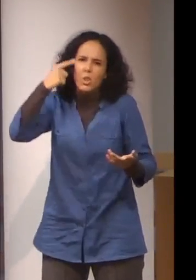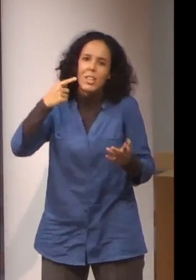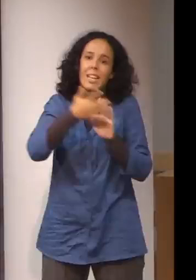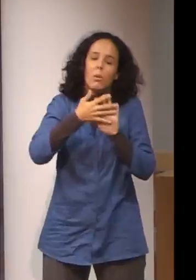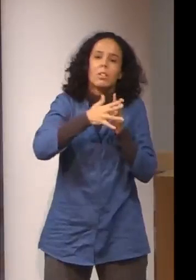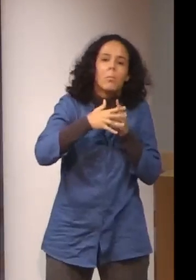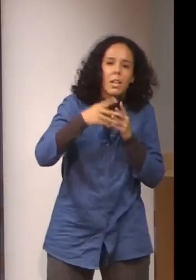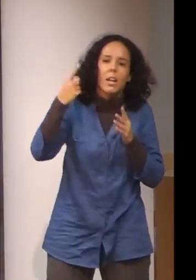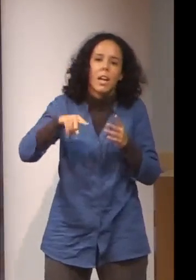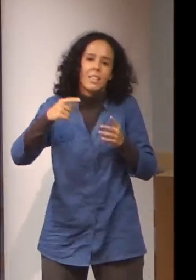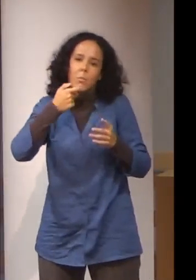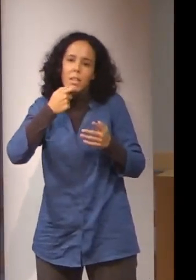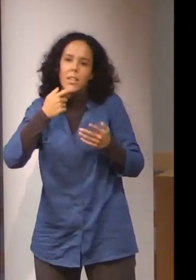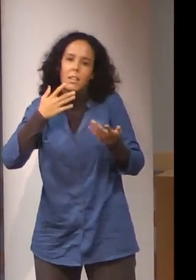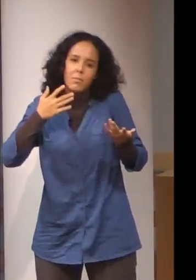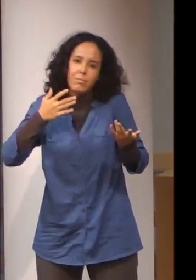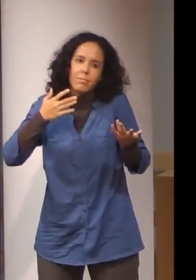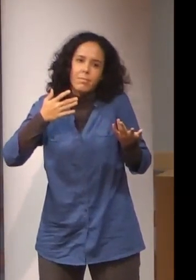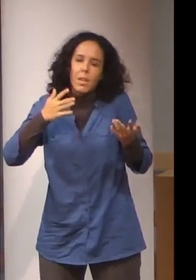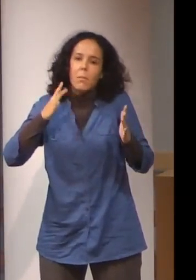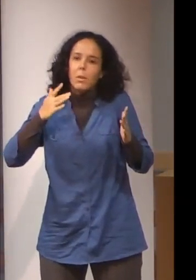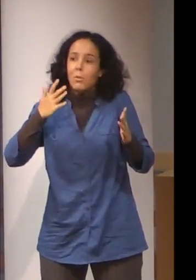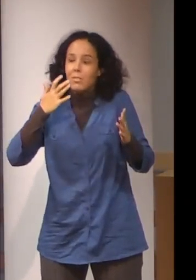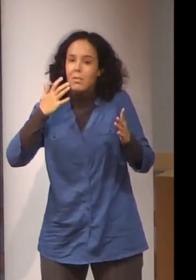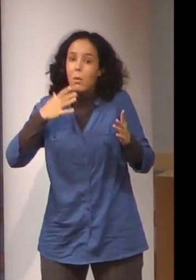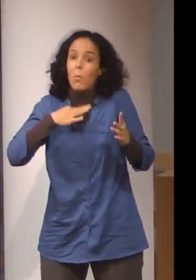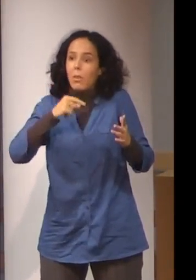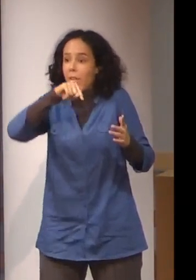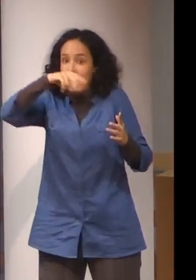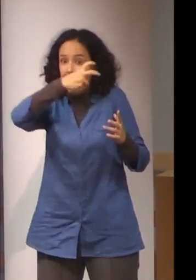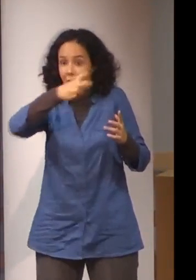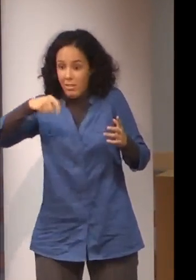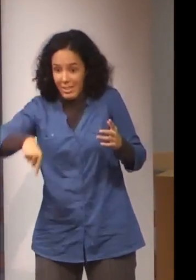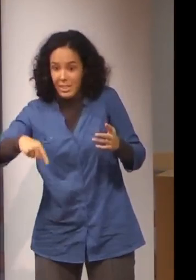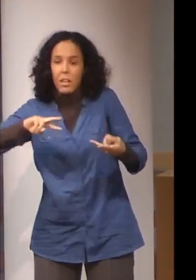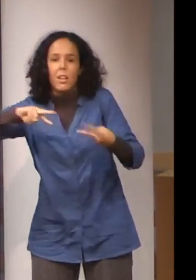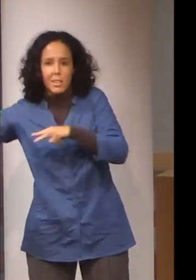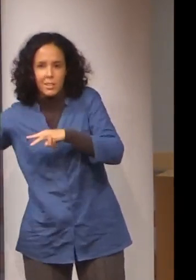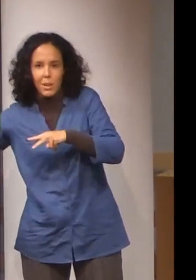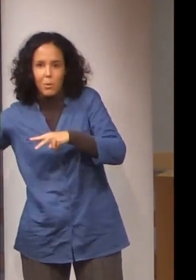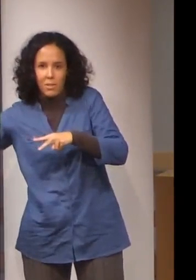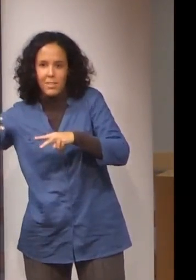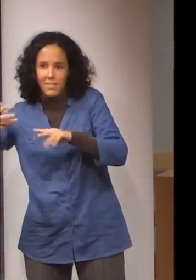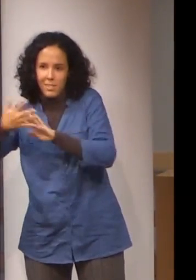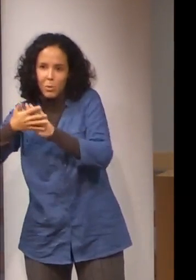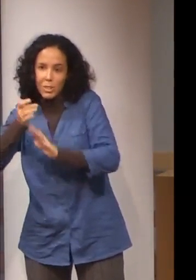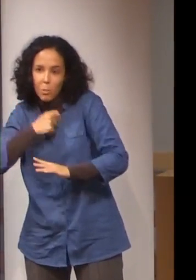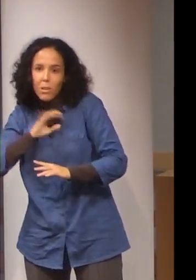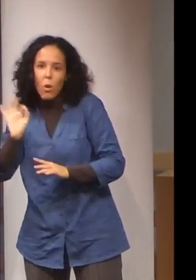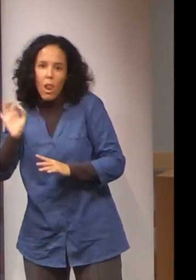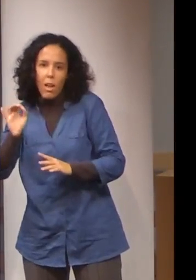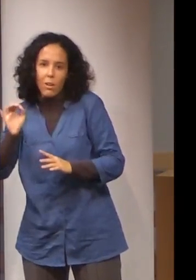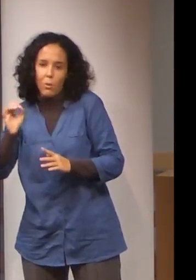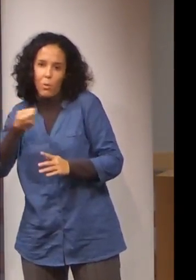Os lo aviso por si acaso vosotros queréis verlo, aunque ya digo que es lengua inglesa oral y lengua de señas